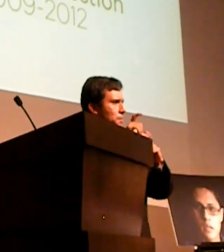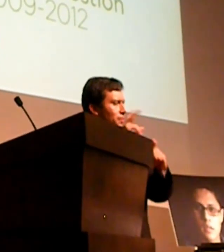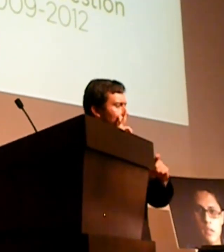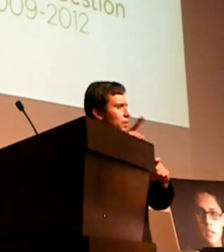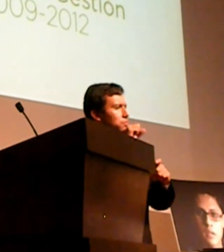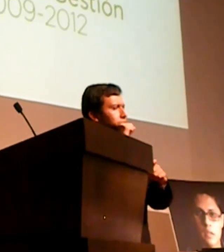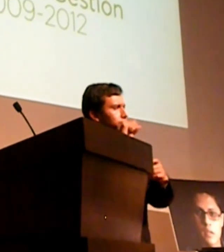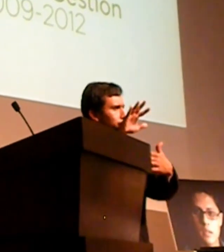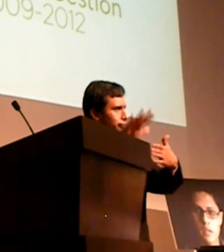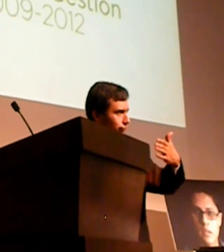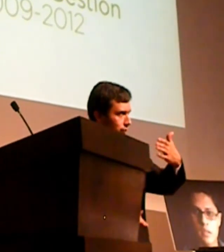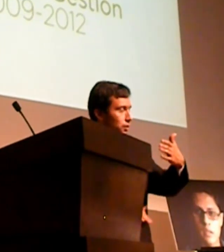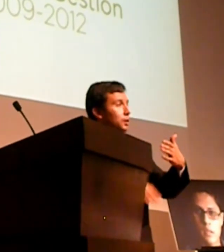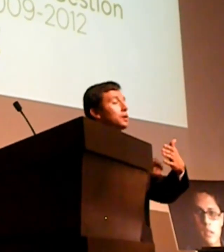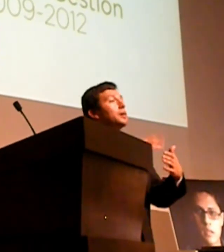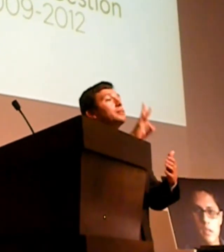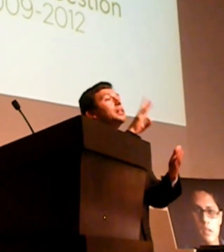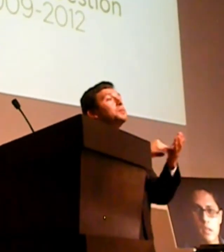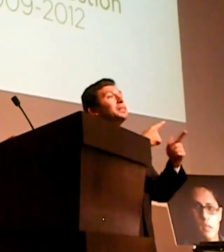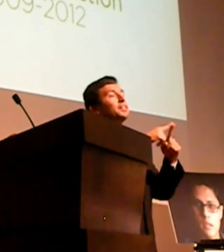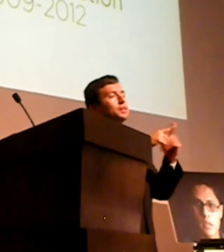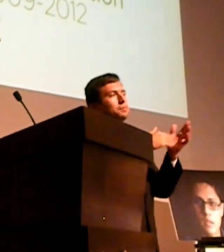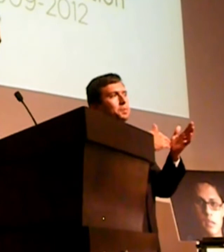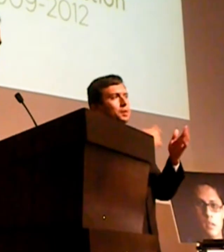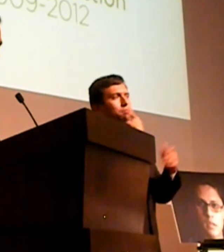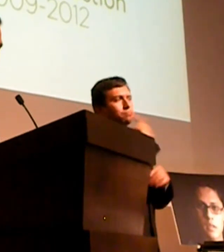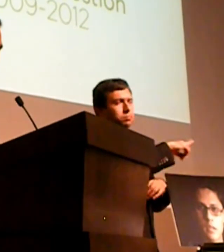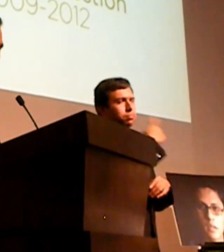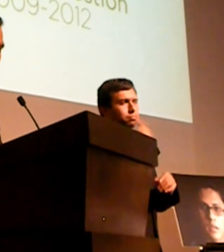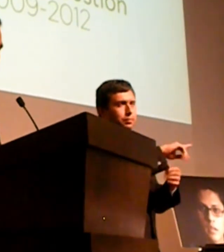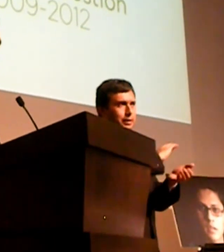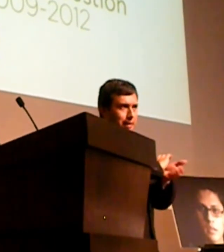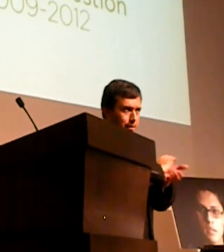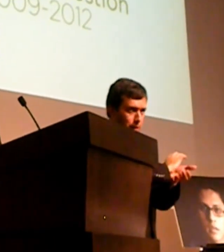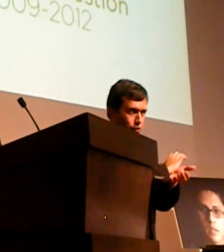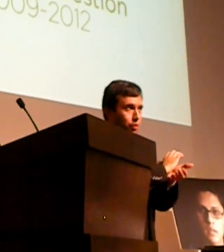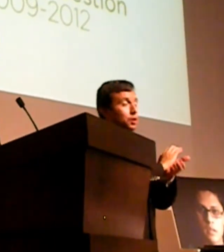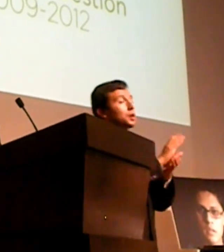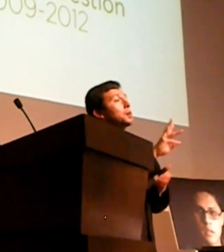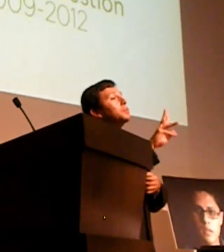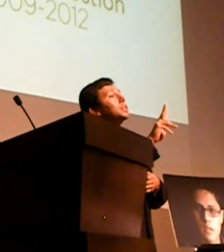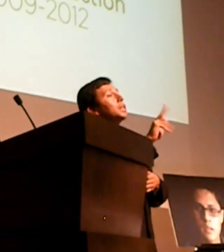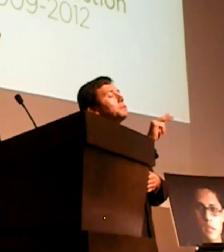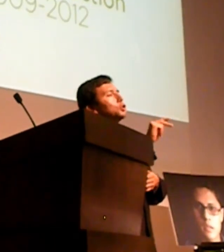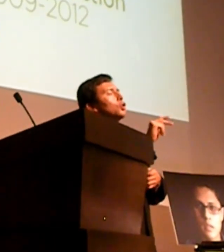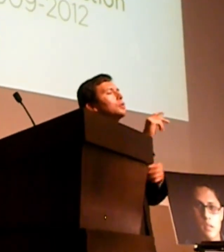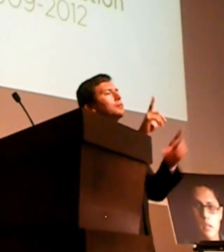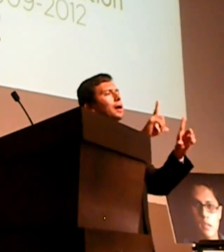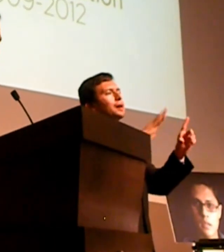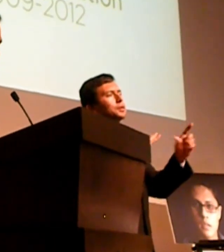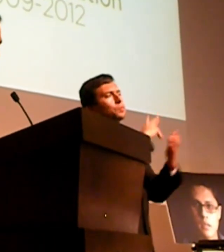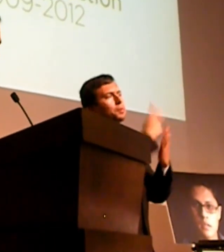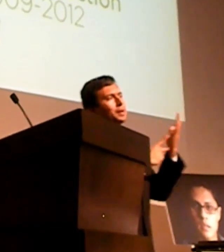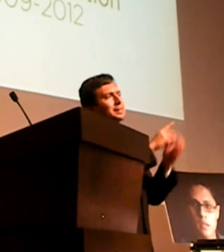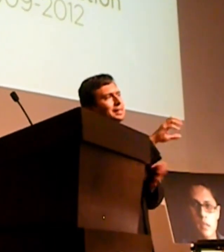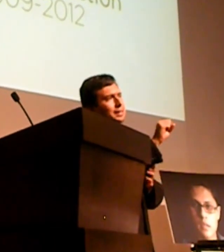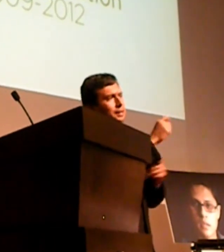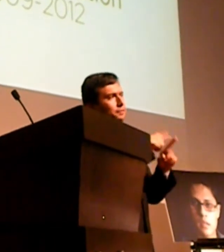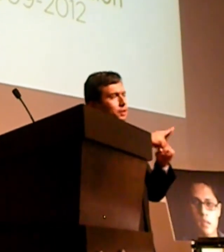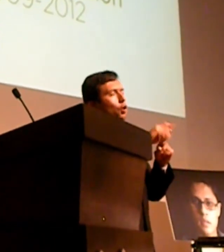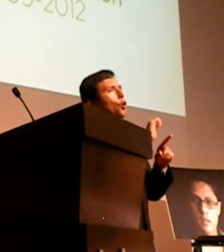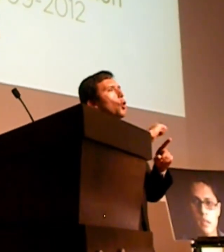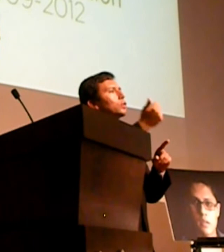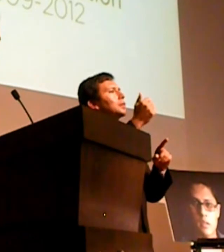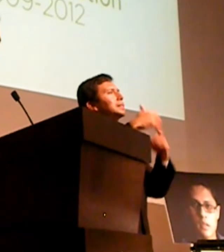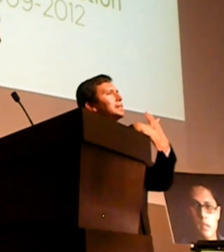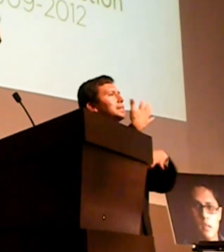investigación por casos de discriminación, más de 60 programas producidos en televisión y retransmitidos en 15 televisoras, más